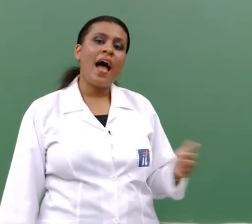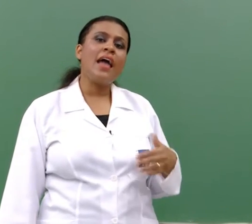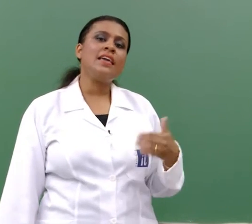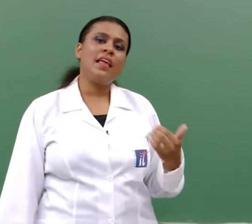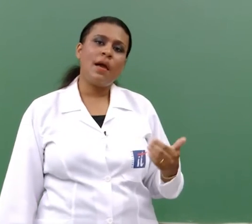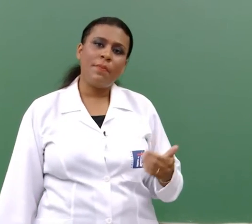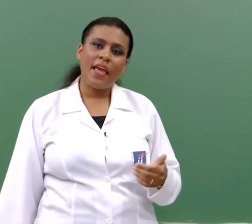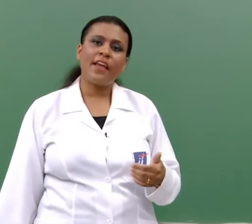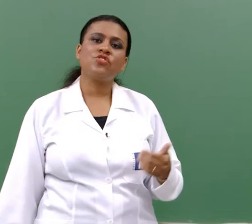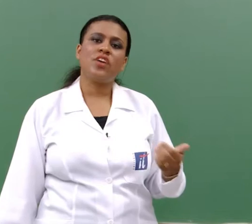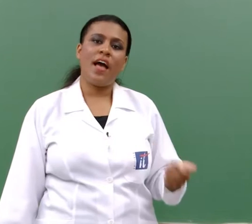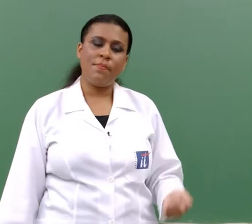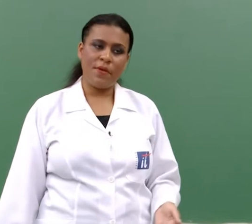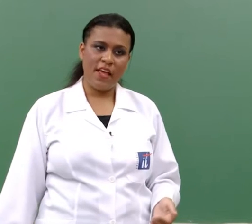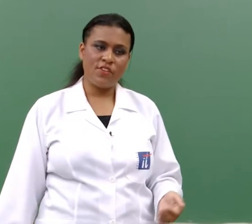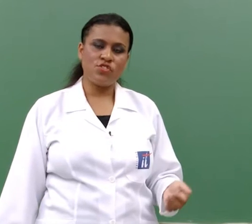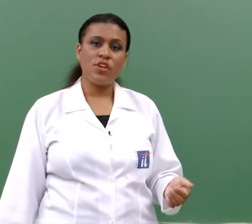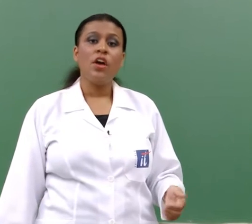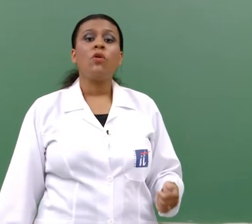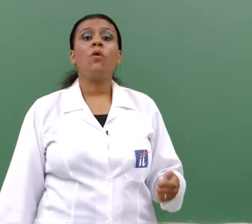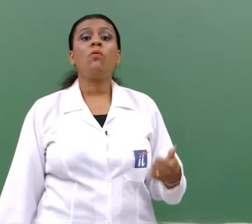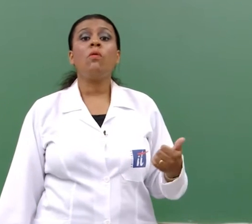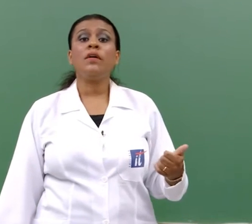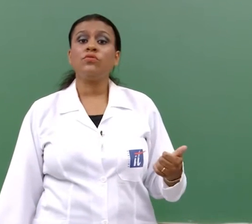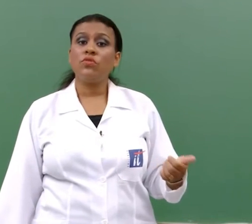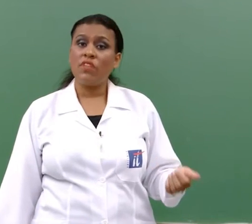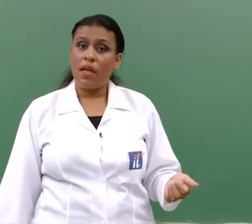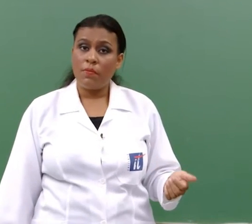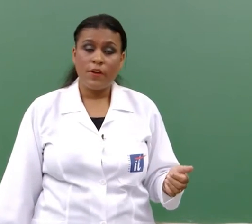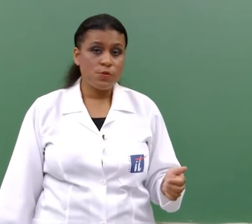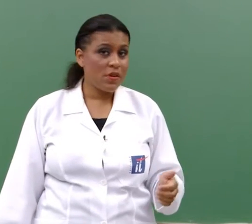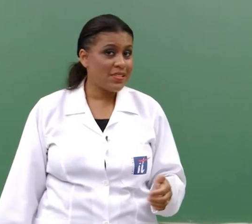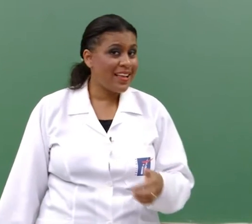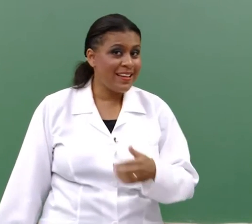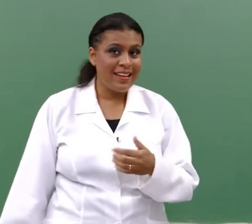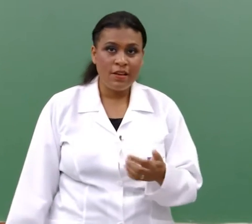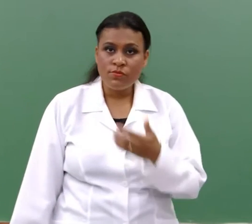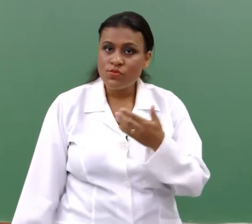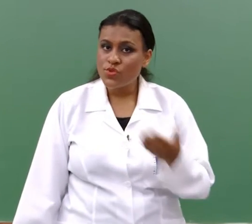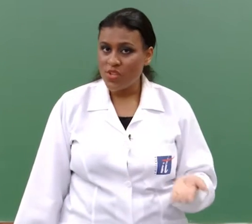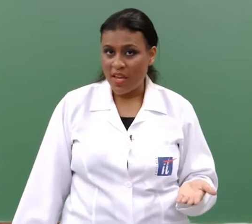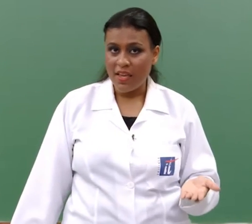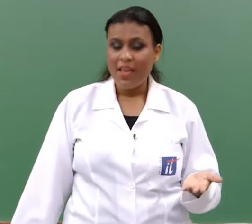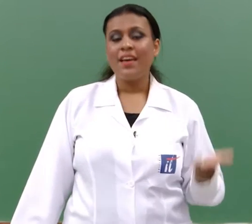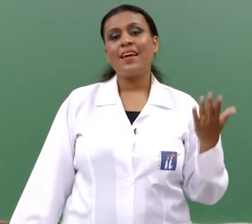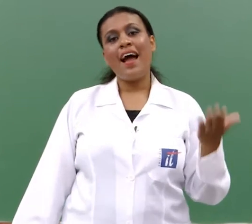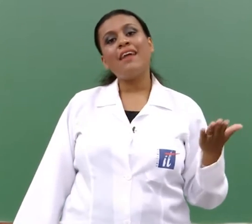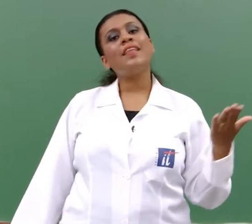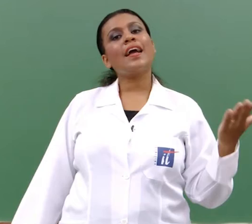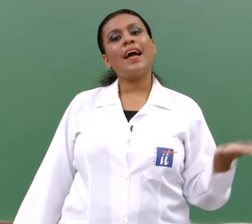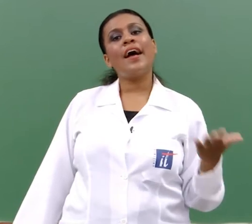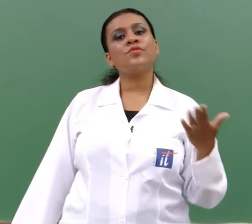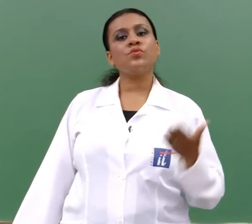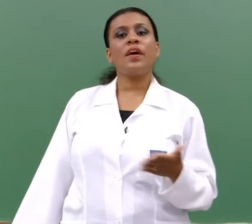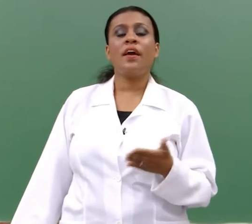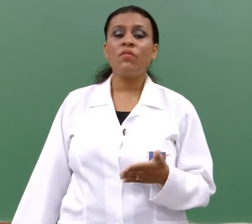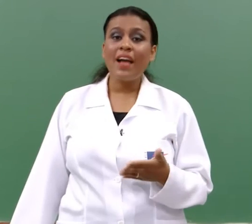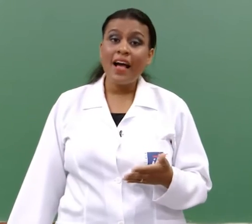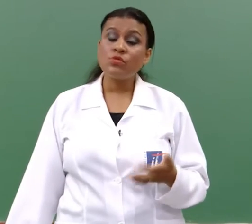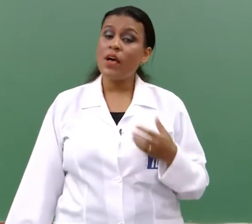aí ele aprende? Aprende. Com quanto tempo? A resposta é não sei. Cada caso é um caso,